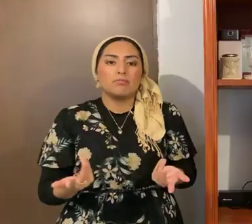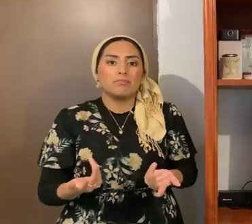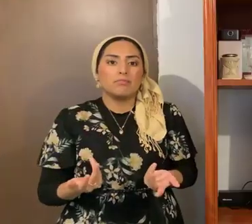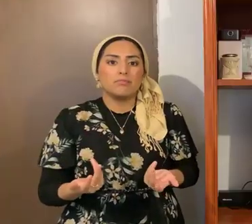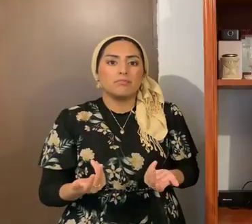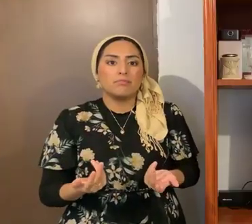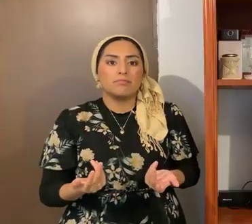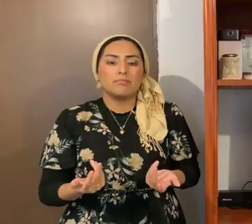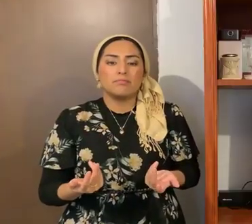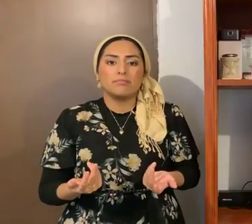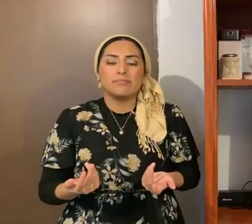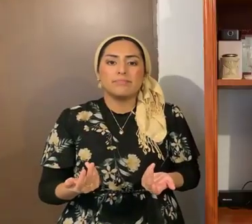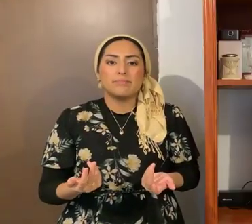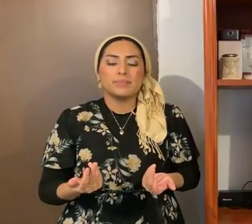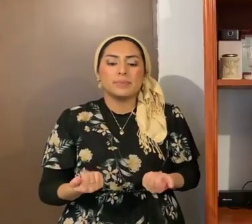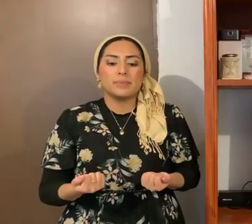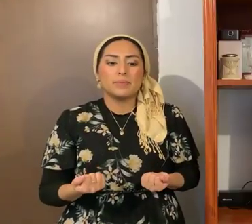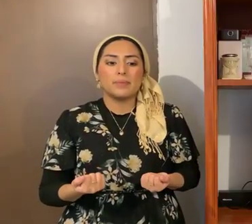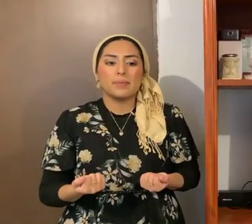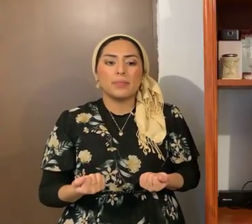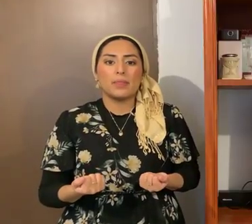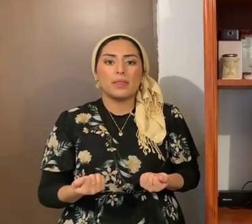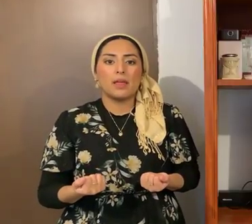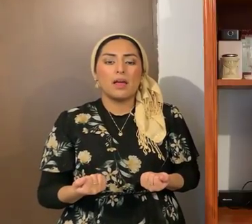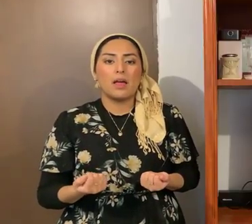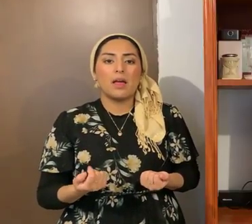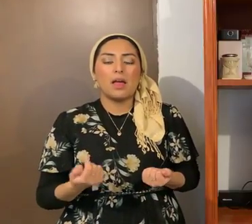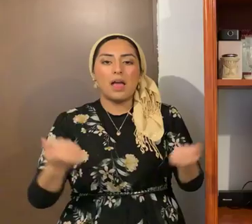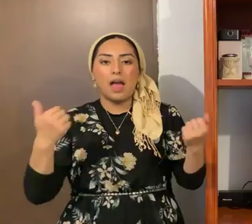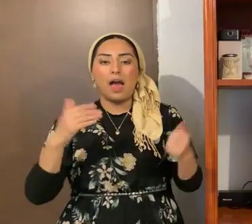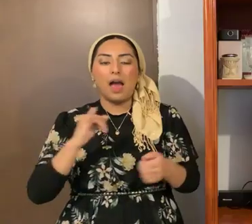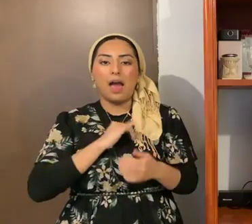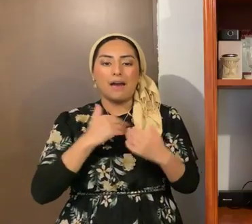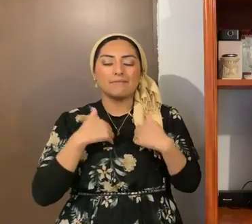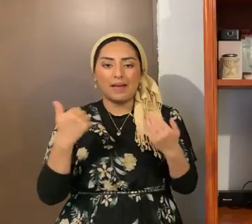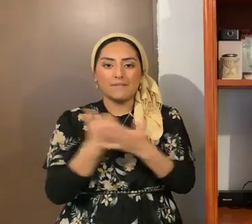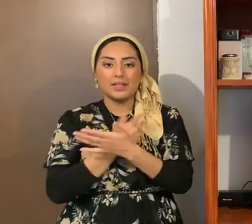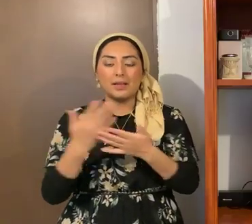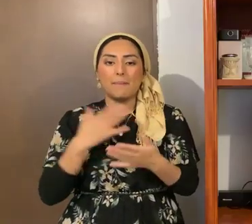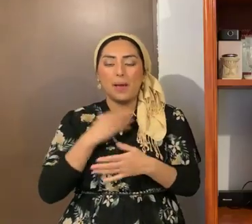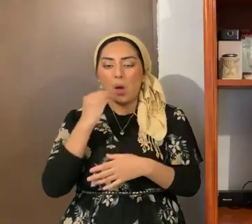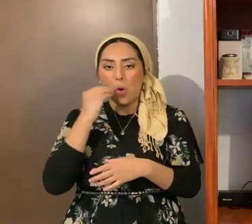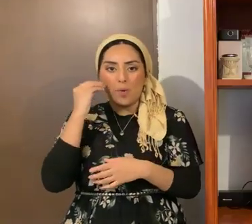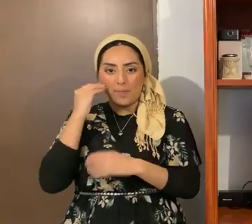vamos, tengo los expedientes en mi casa, por ejemplo, ¿no?